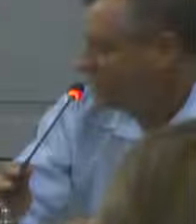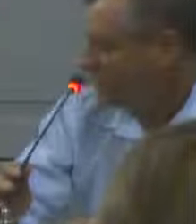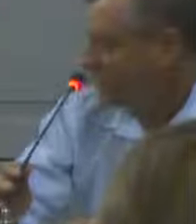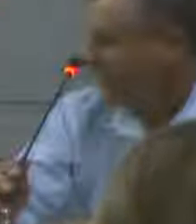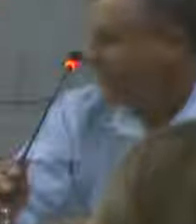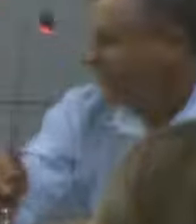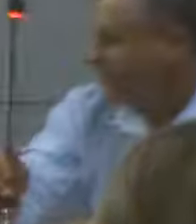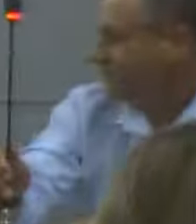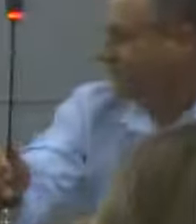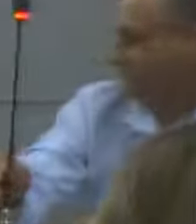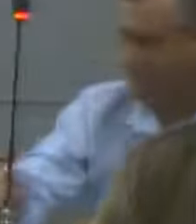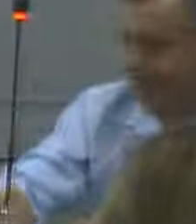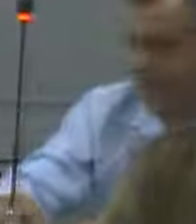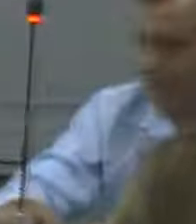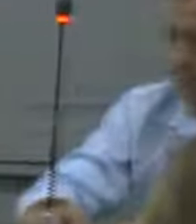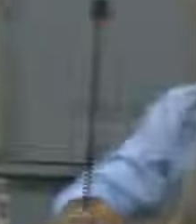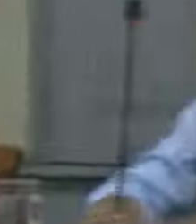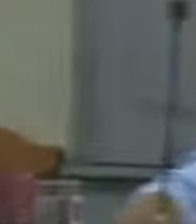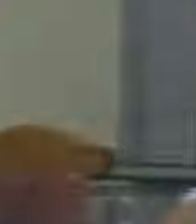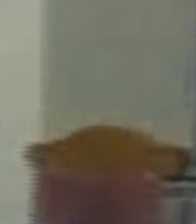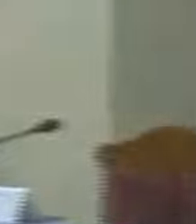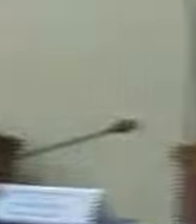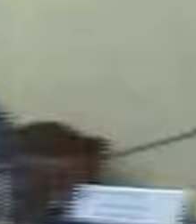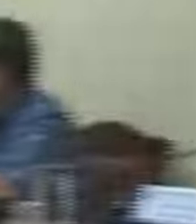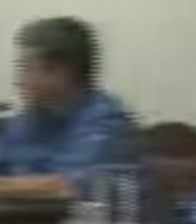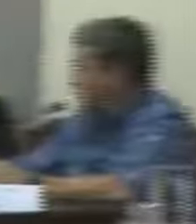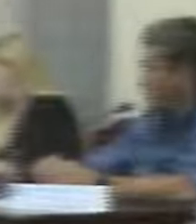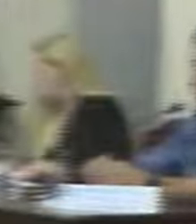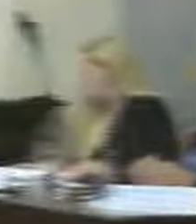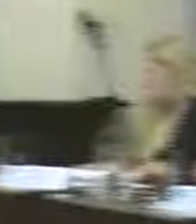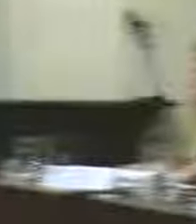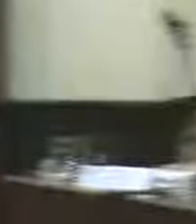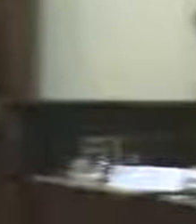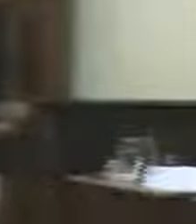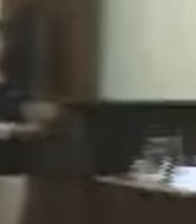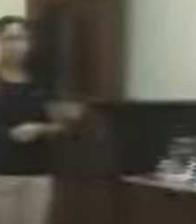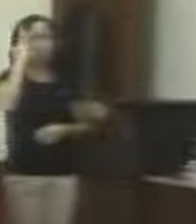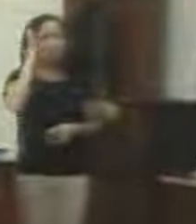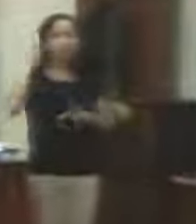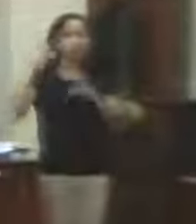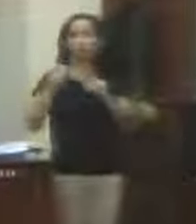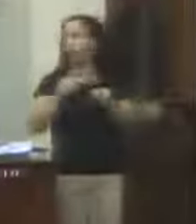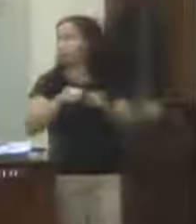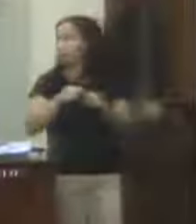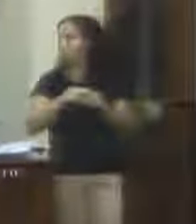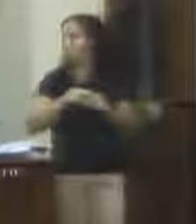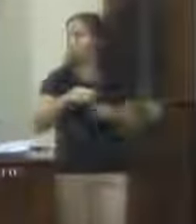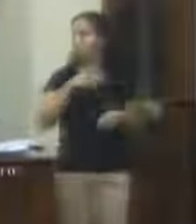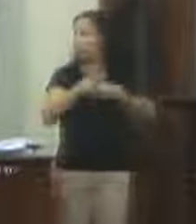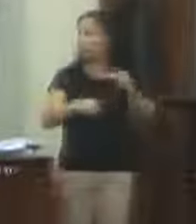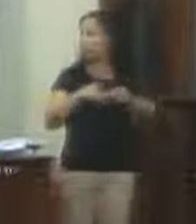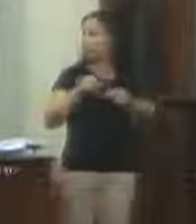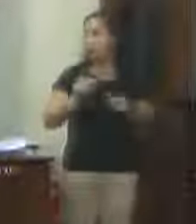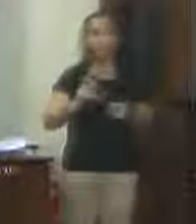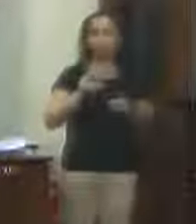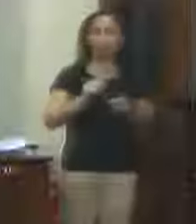indicação. Está retirado de pauta e parabéns, vereador, pela consciência, enfim, e sinceridade com aquele povo que vocês sempre